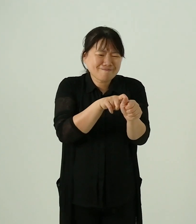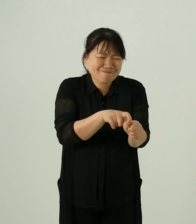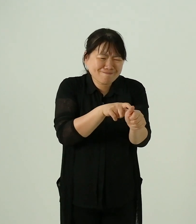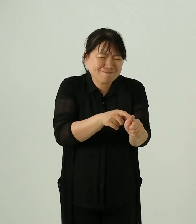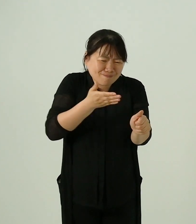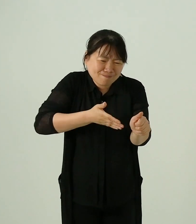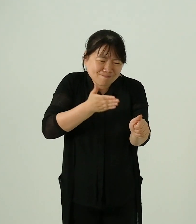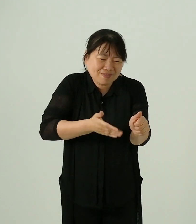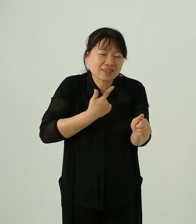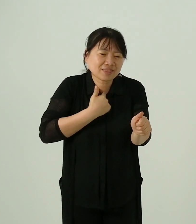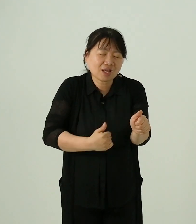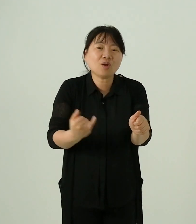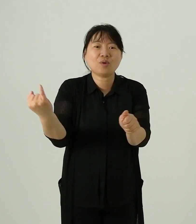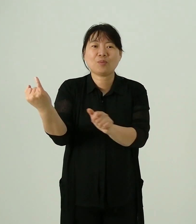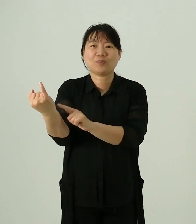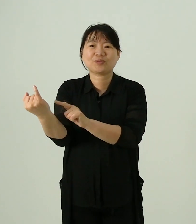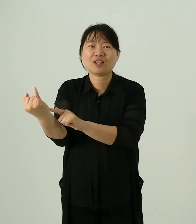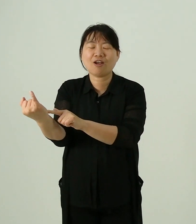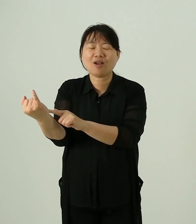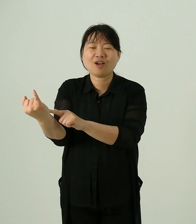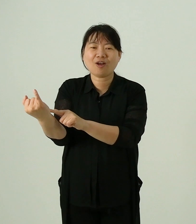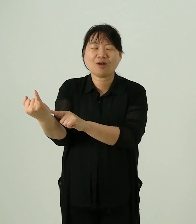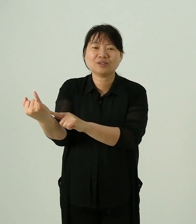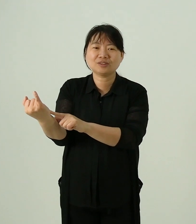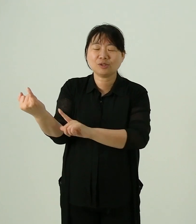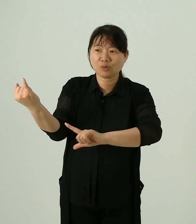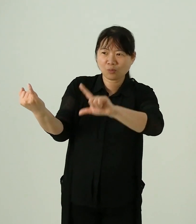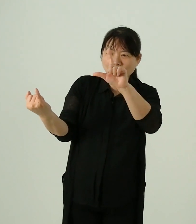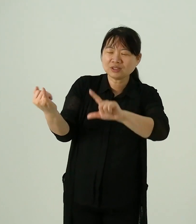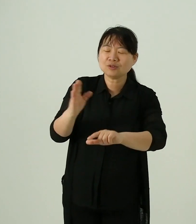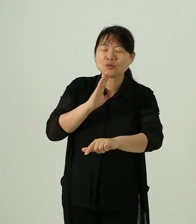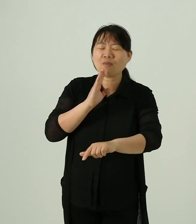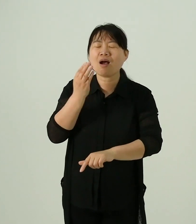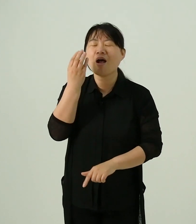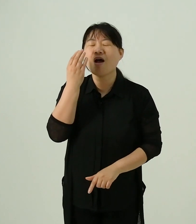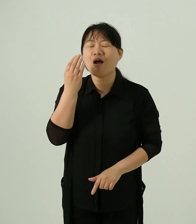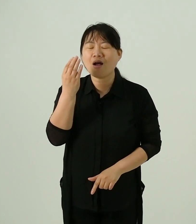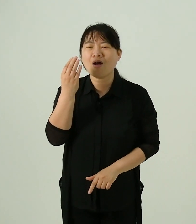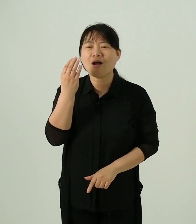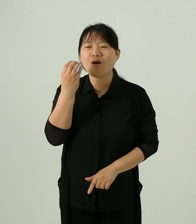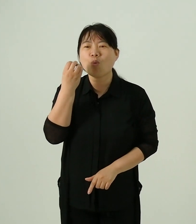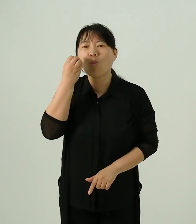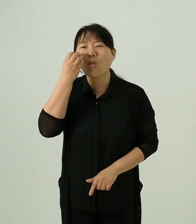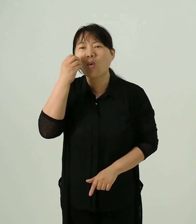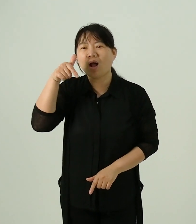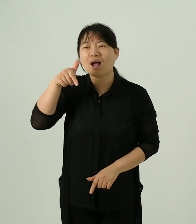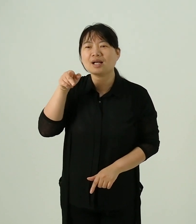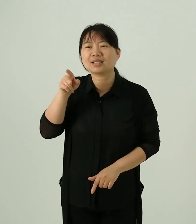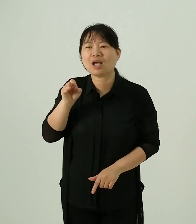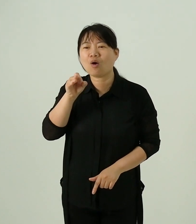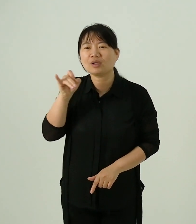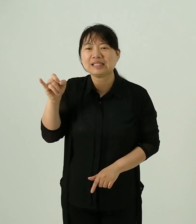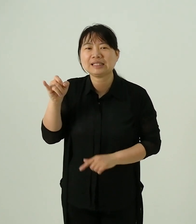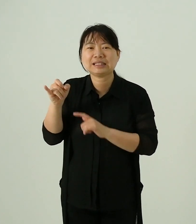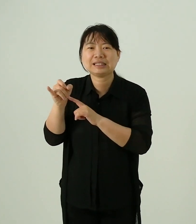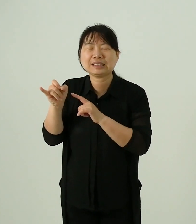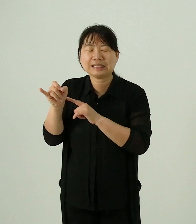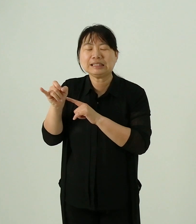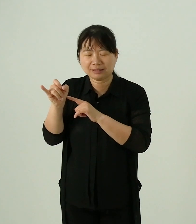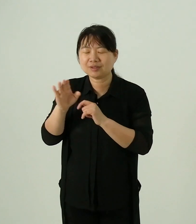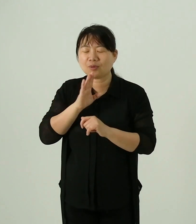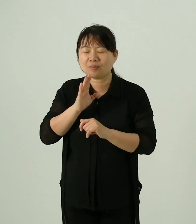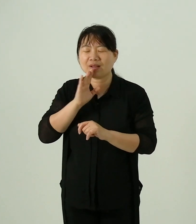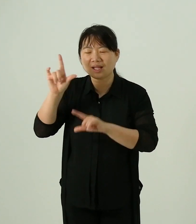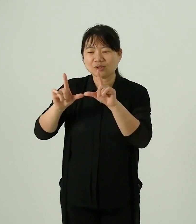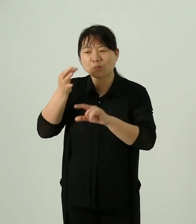여인이 경이로운 태도를 보였던 거예요. 그 여인에게는 예수님이 뭐라고 극찬을